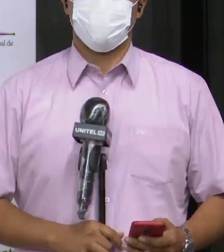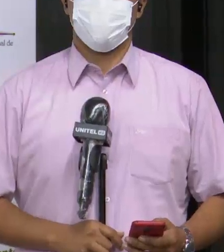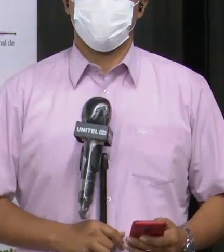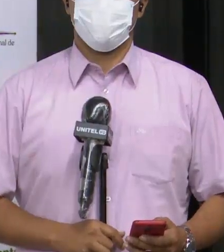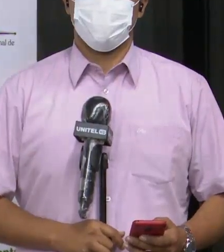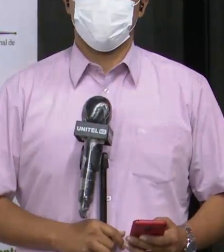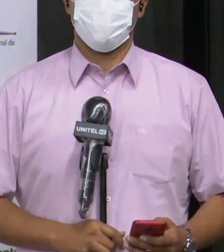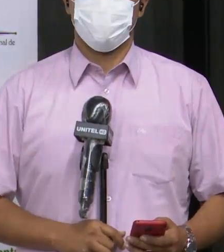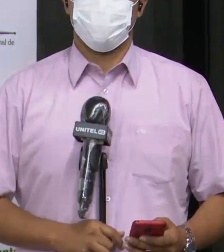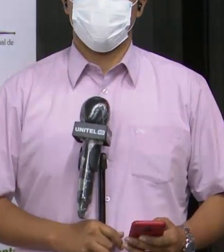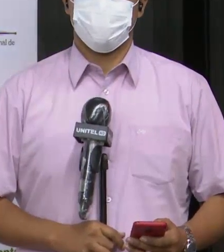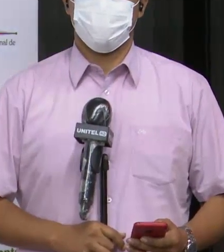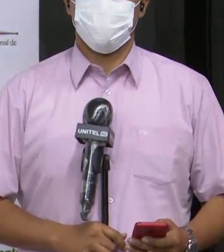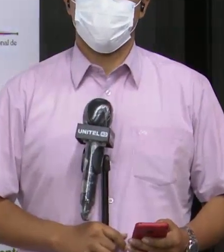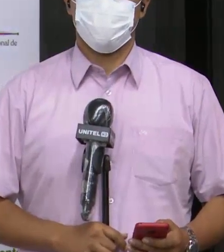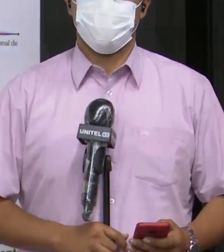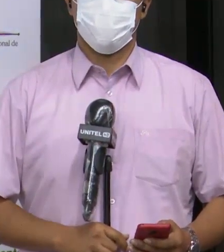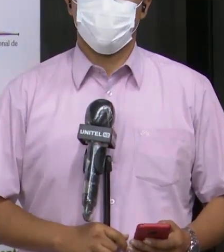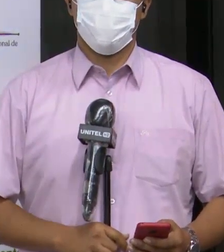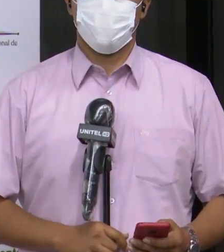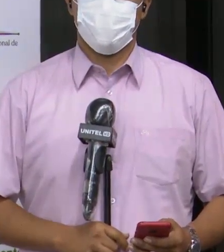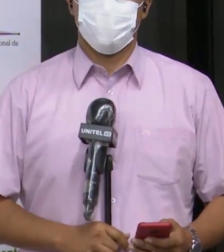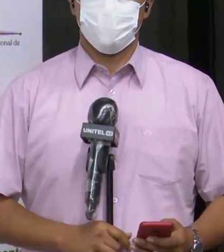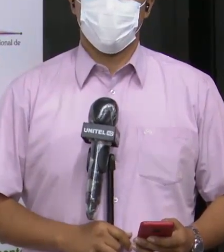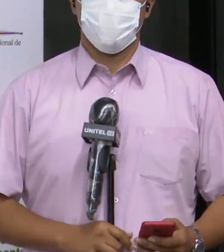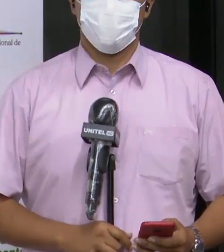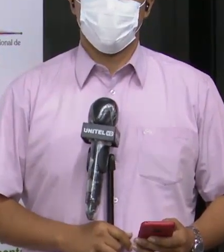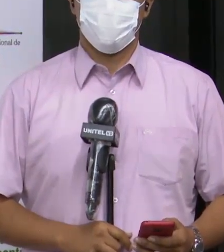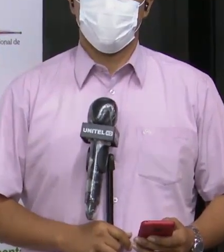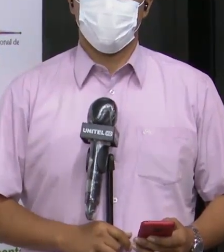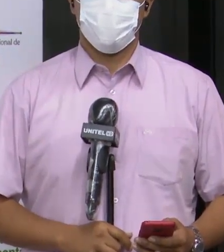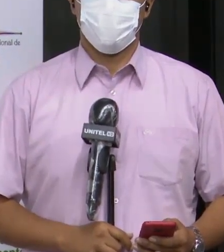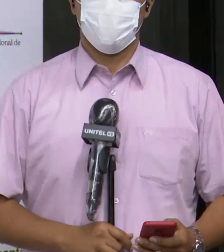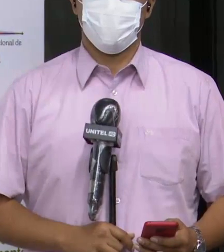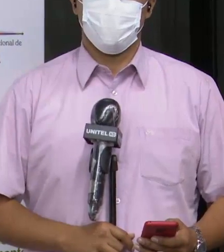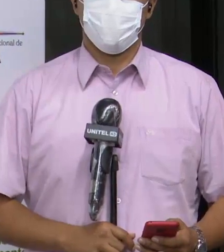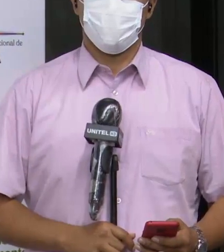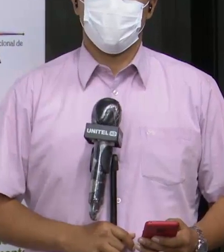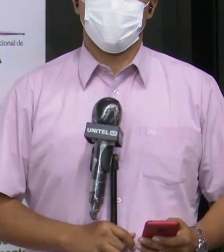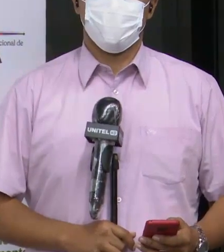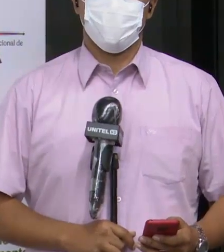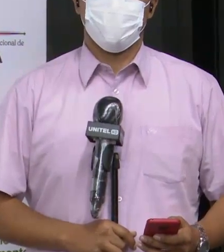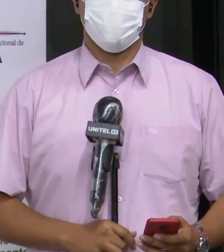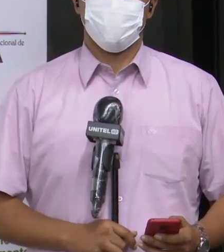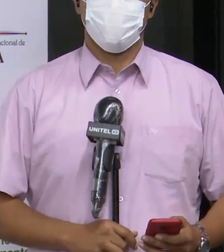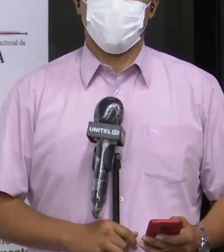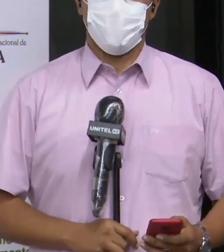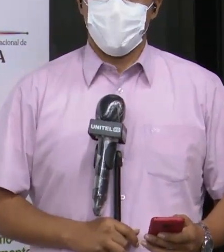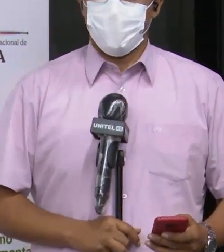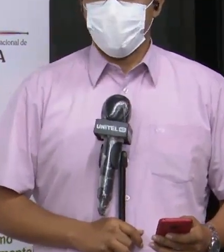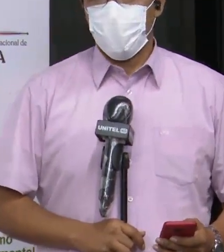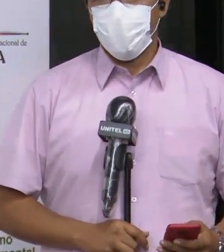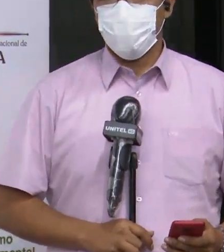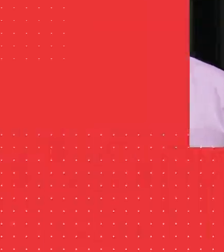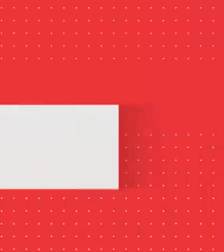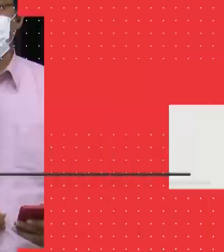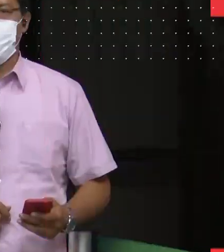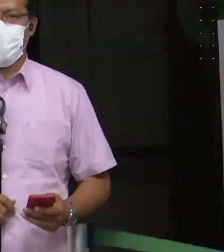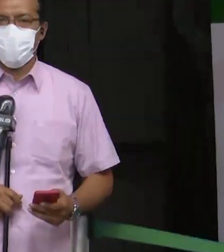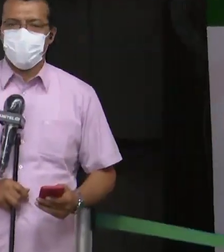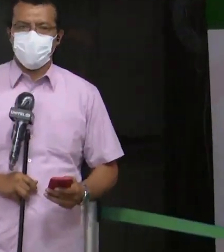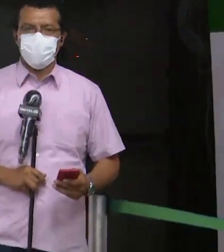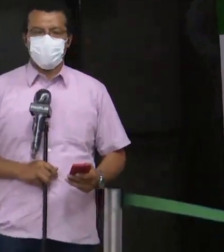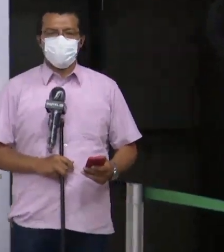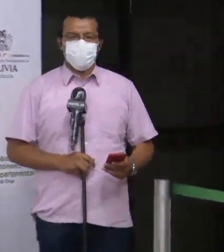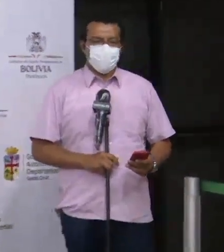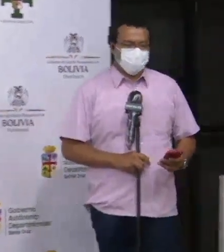En vivo hasta el Centro de Operaciones de Emergencia en Santa Cruz. Se actualizan los datos del COVID-19. Alberto Sagredo, buenas noches. Daniel, buenas noches. Como usted lo